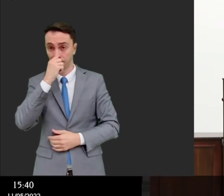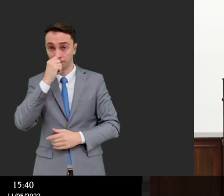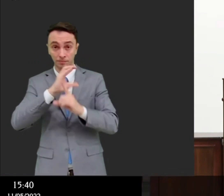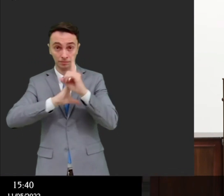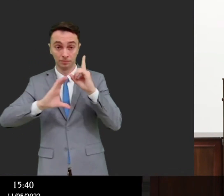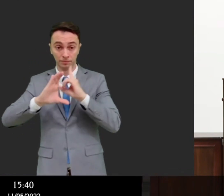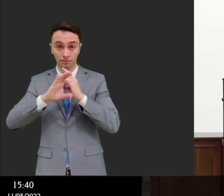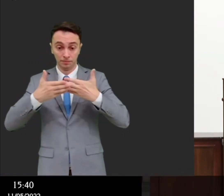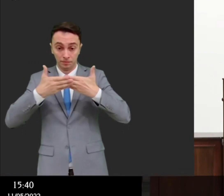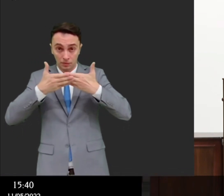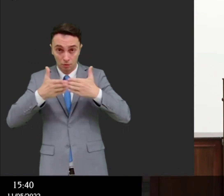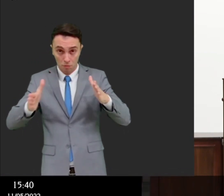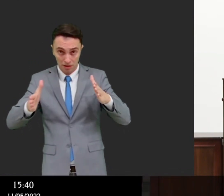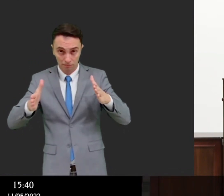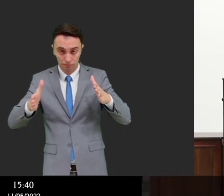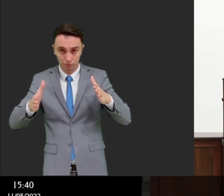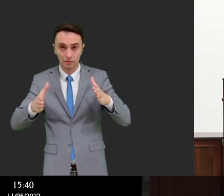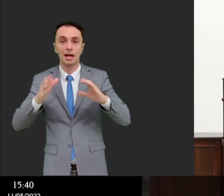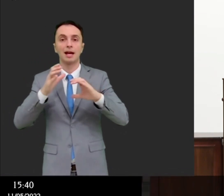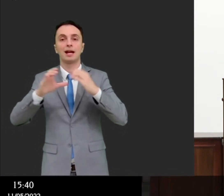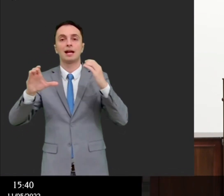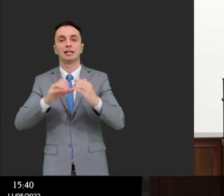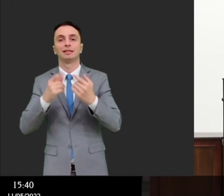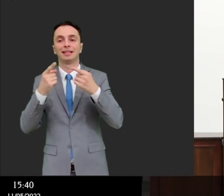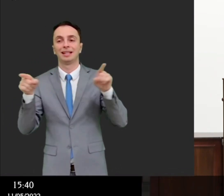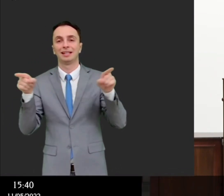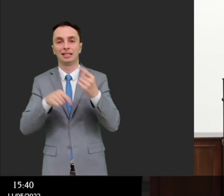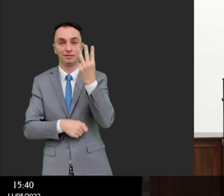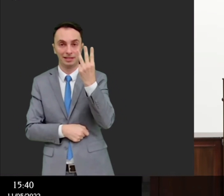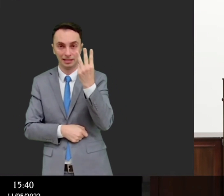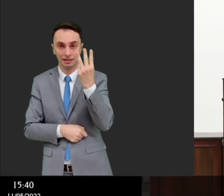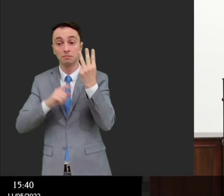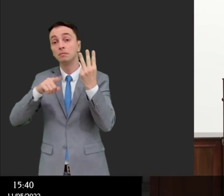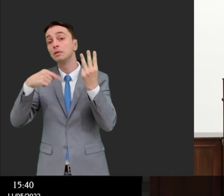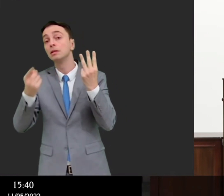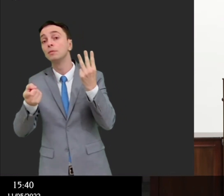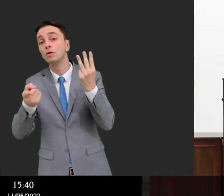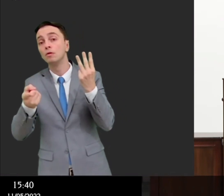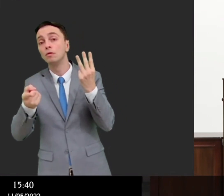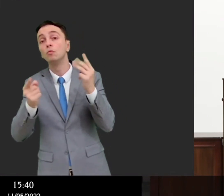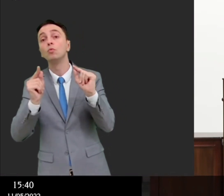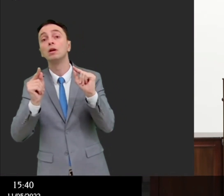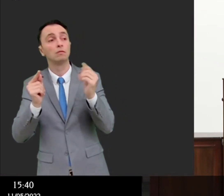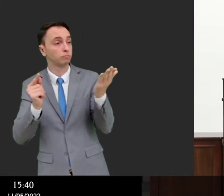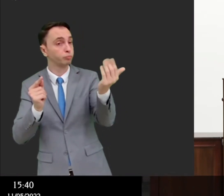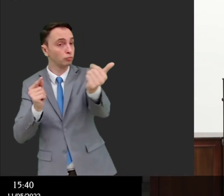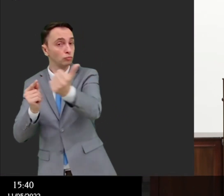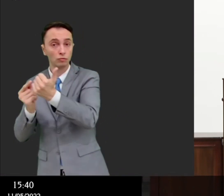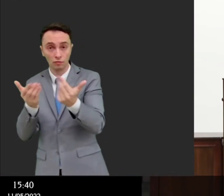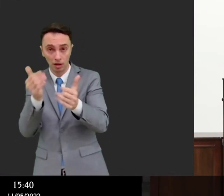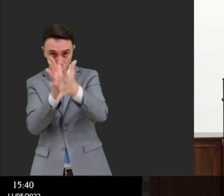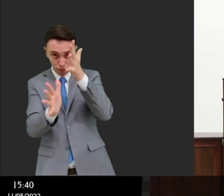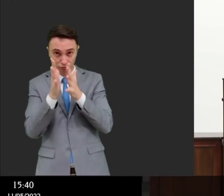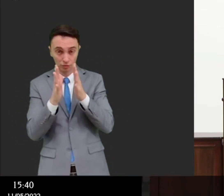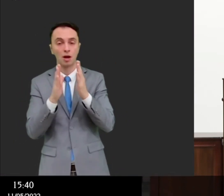culto e tem três hinos. Então, tem os hinos. Depois do hino, tem o quê? Vamos junto.